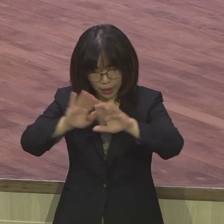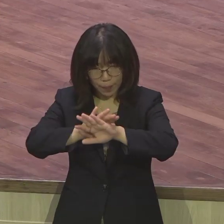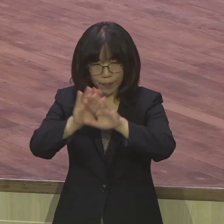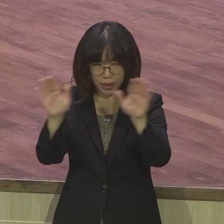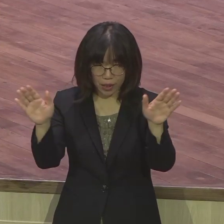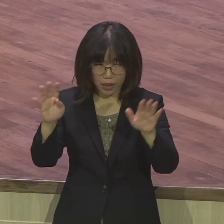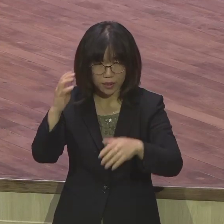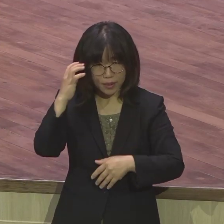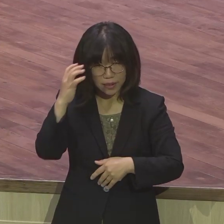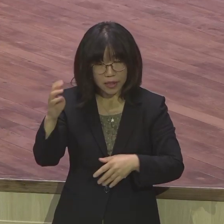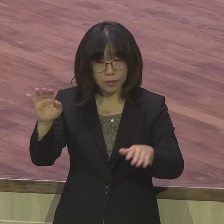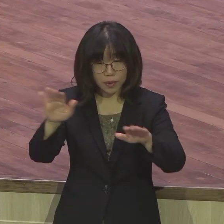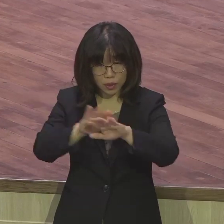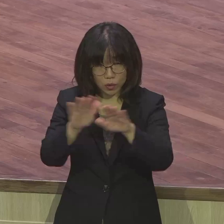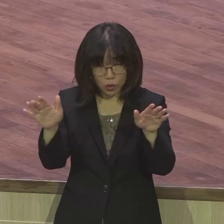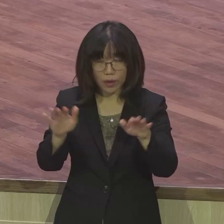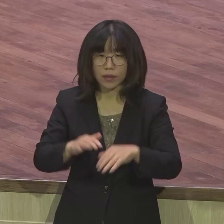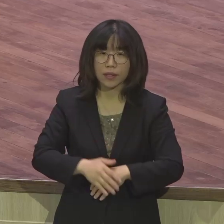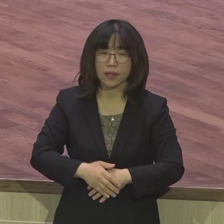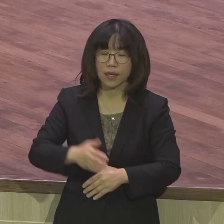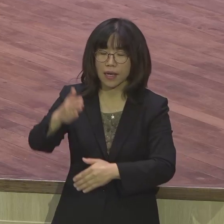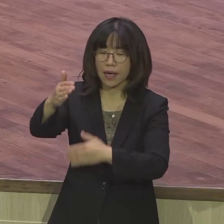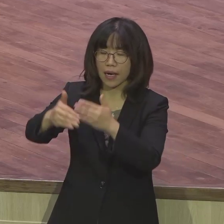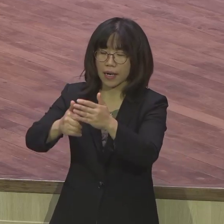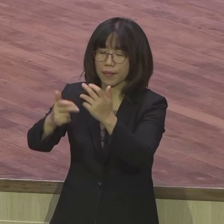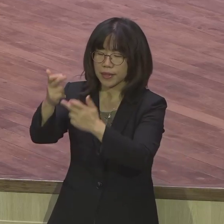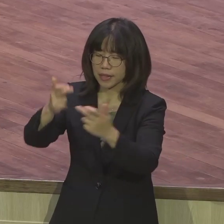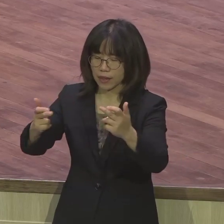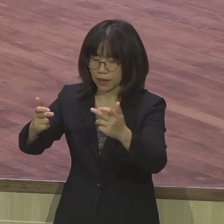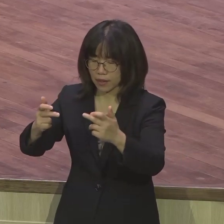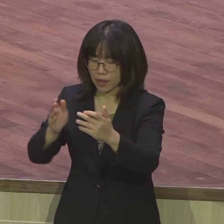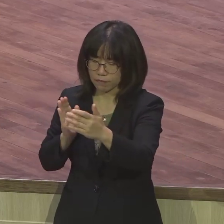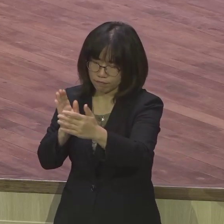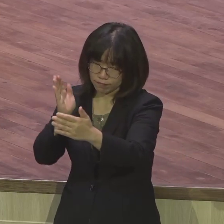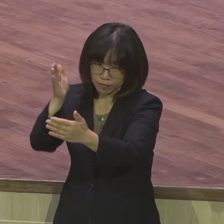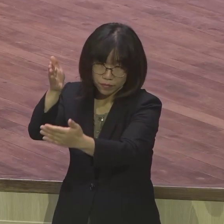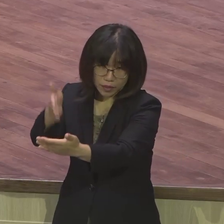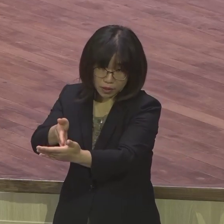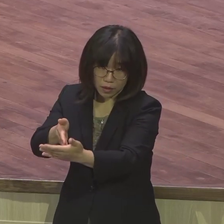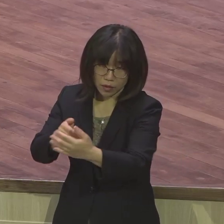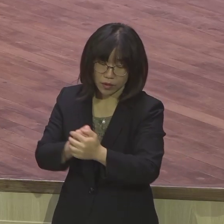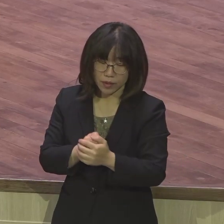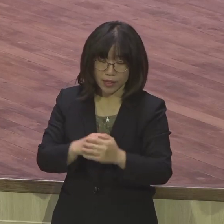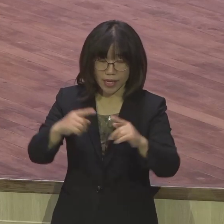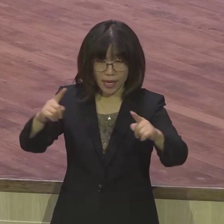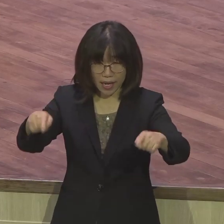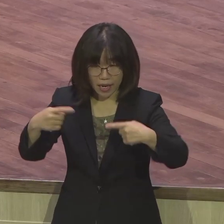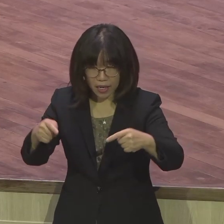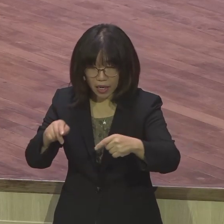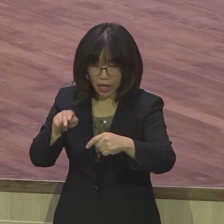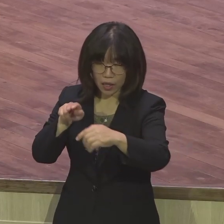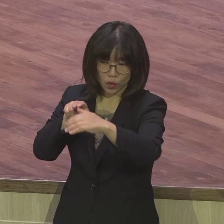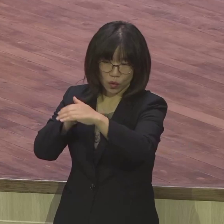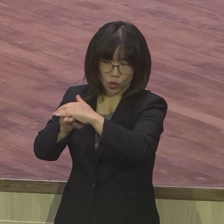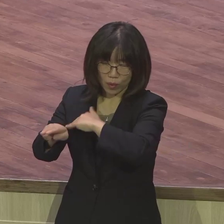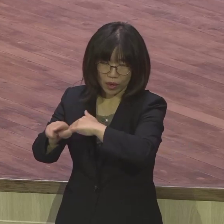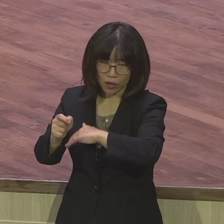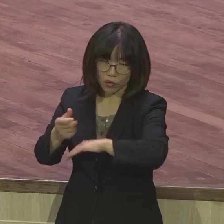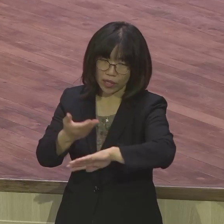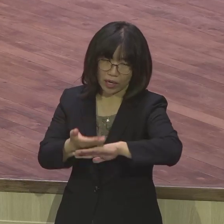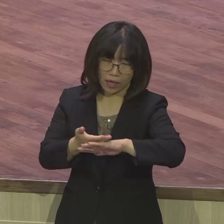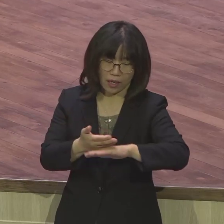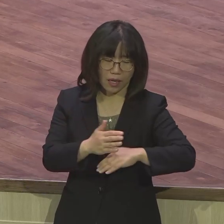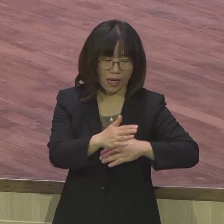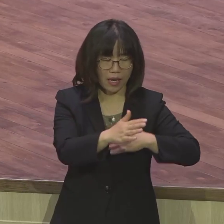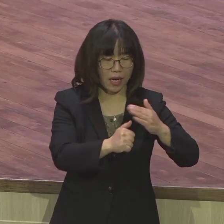40주 40야를 가서 하나님의 산에 이르니라. 사실 엘리야가 도망간 것이 아니라 하나님의